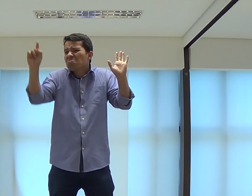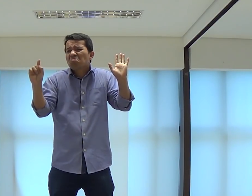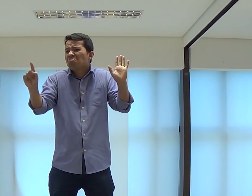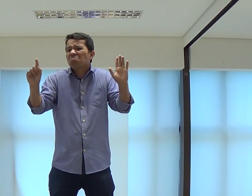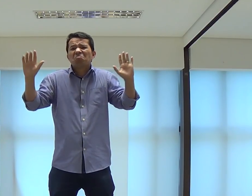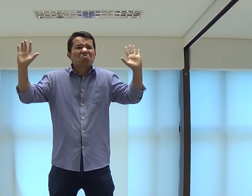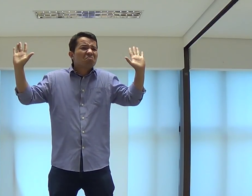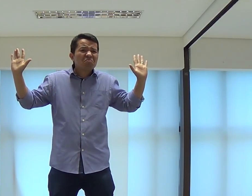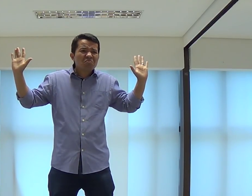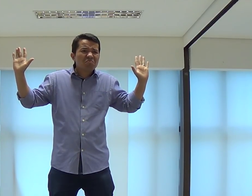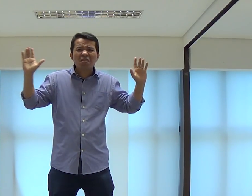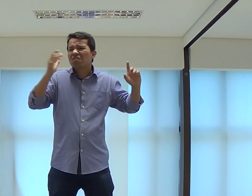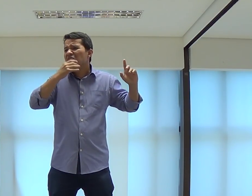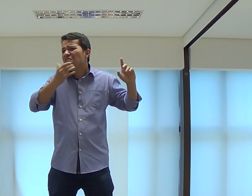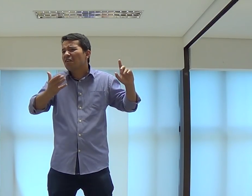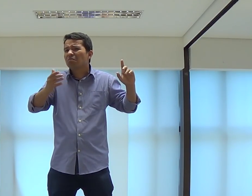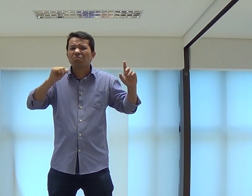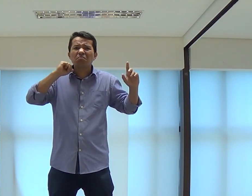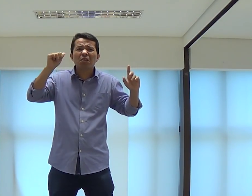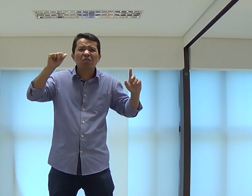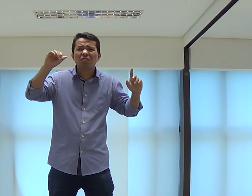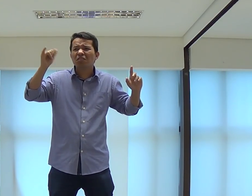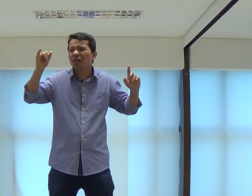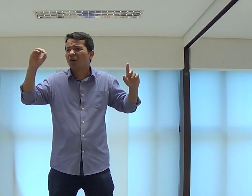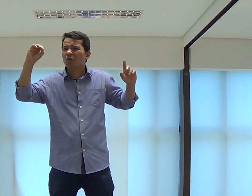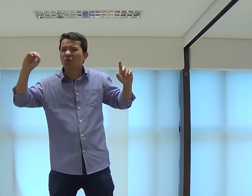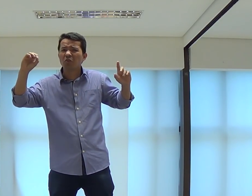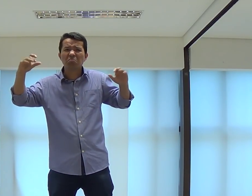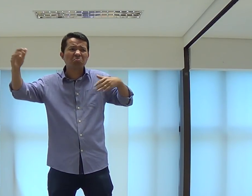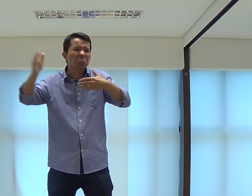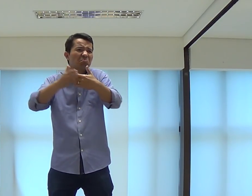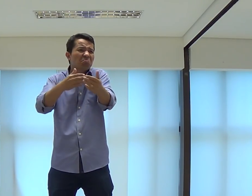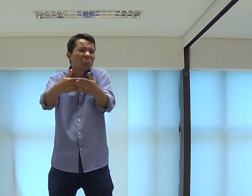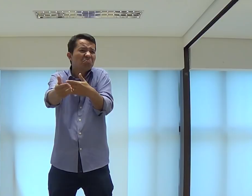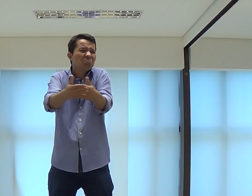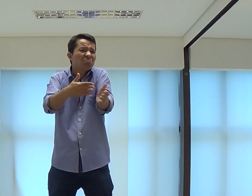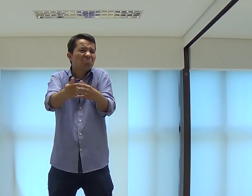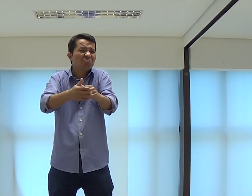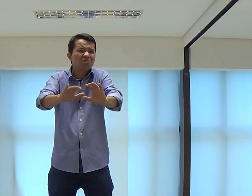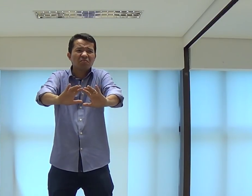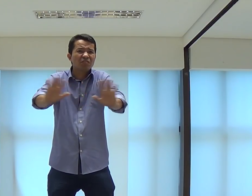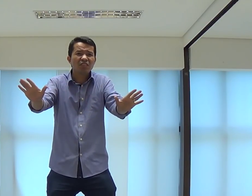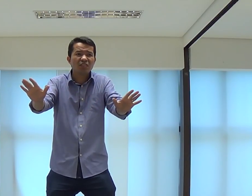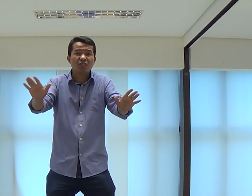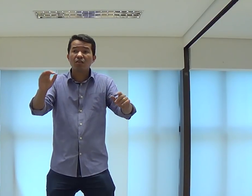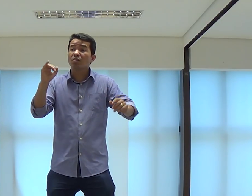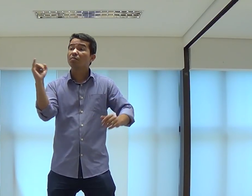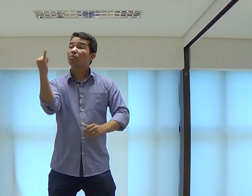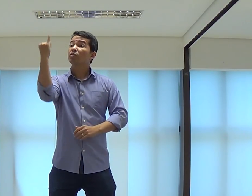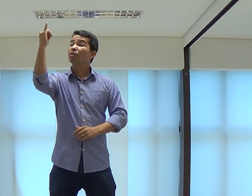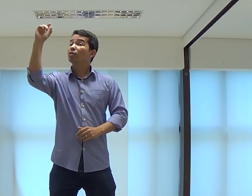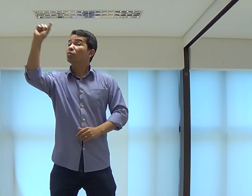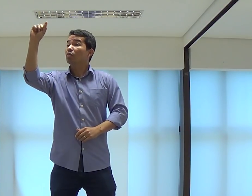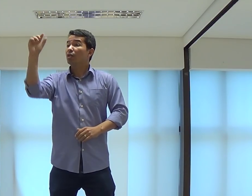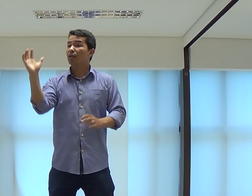Agora o mês, talvez a gente não sabe quando que é, se é dezembro, se é abril, se é janeiro, outubro, tanto faz. O importante é o